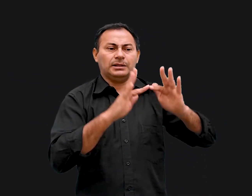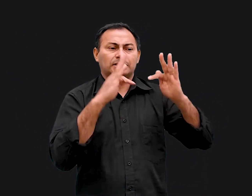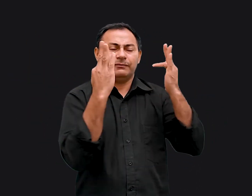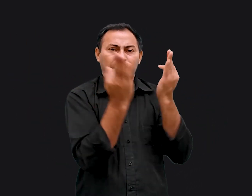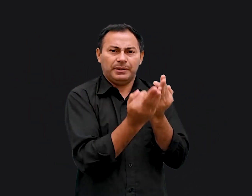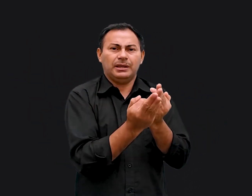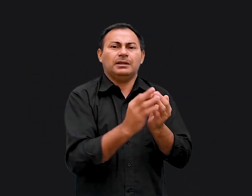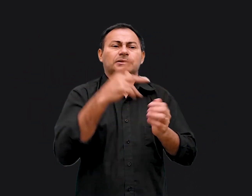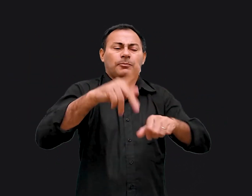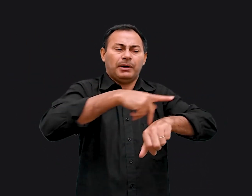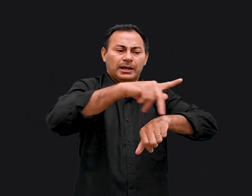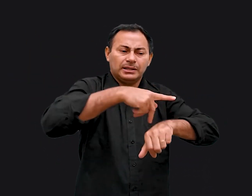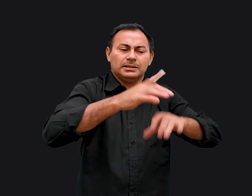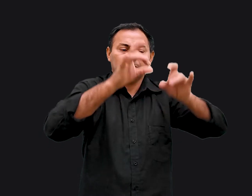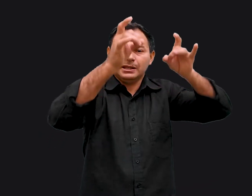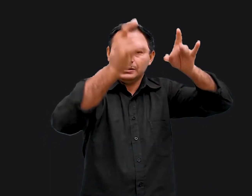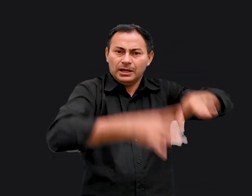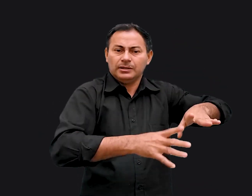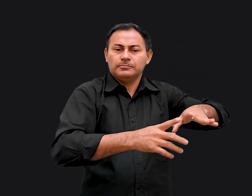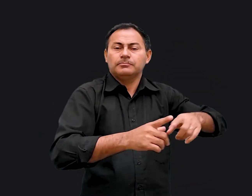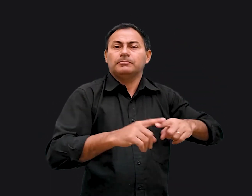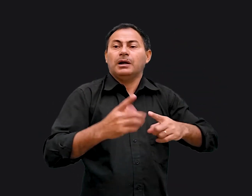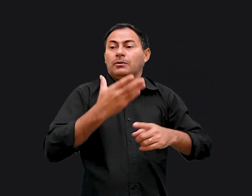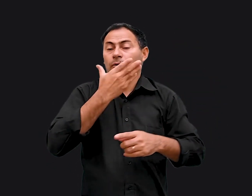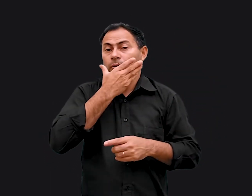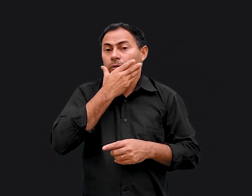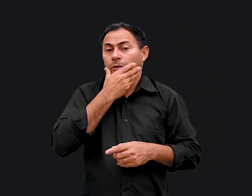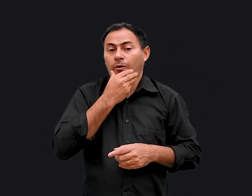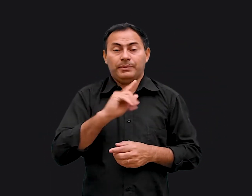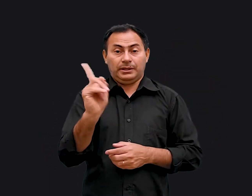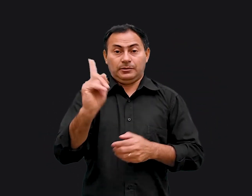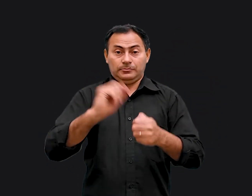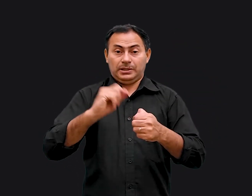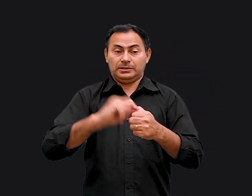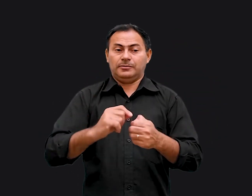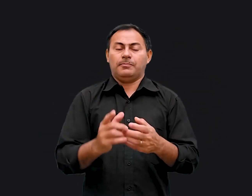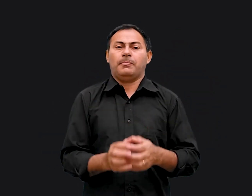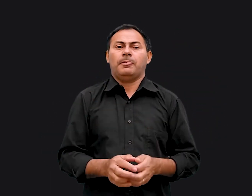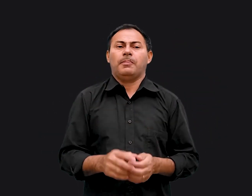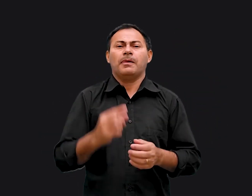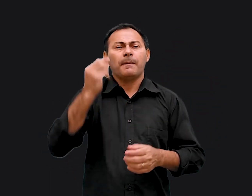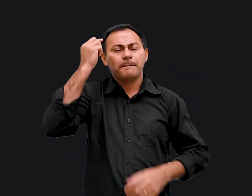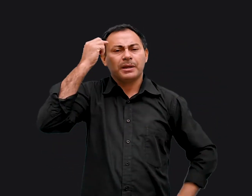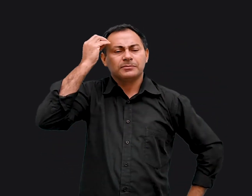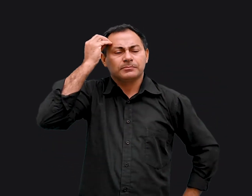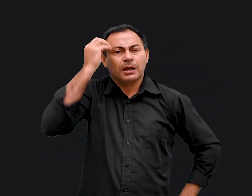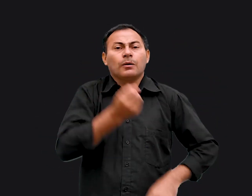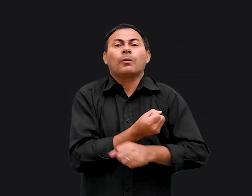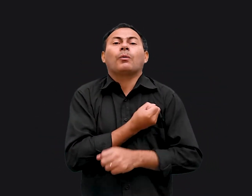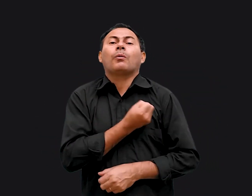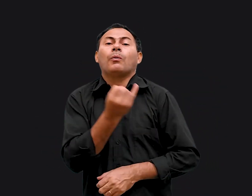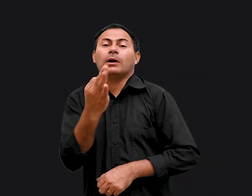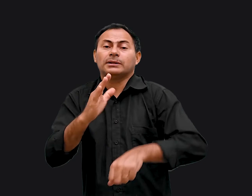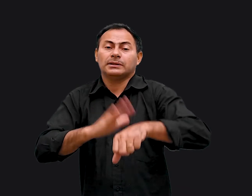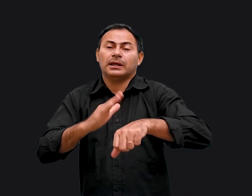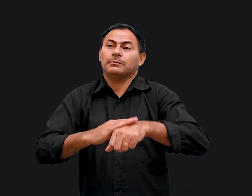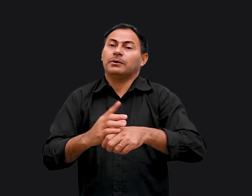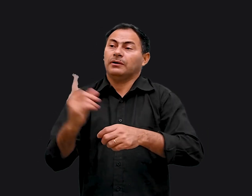seu país, sua família, mas esse homem não fazia. Fico imaginando há quanto tempo Deus já vem